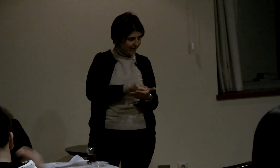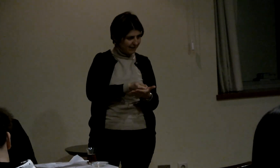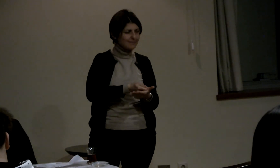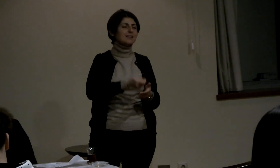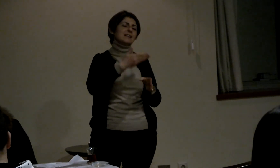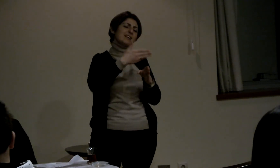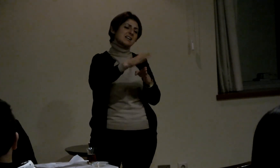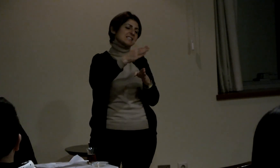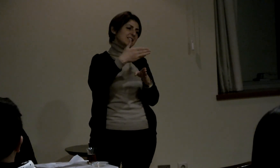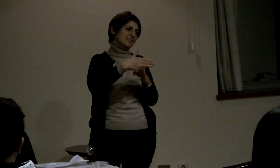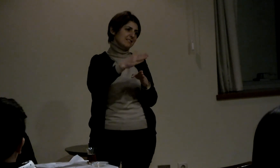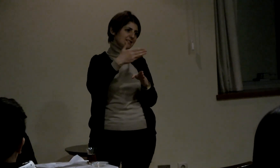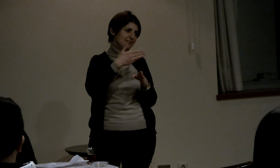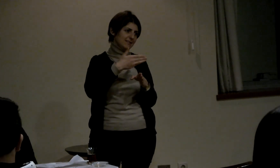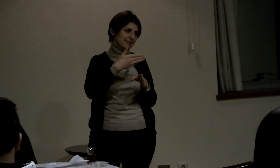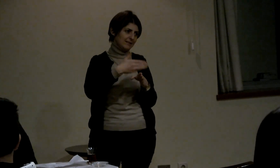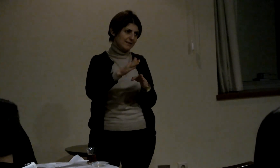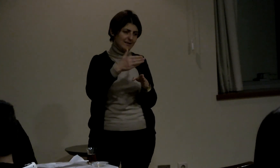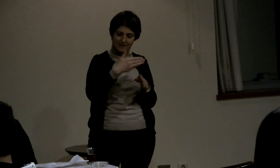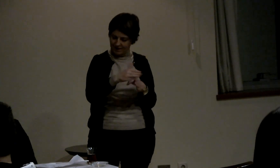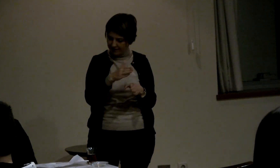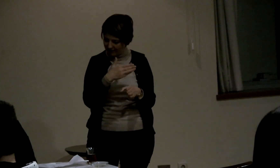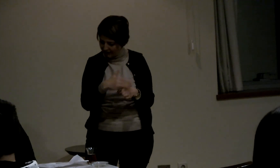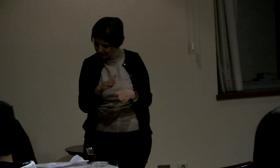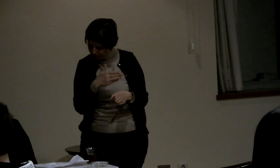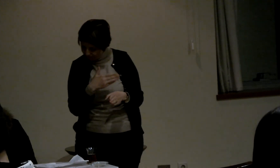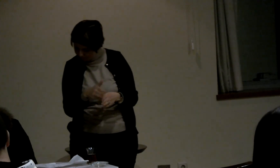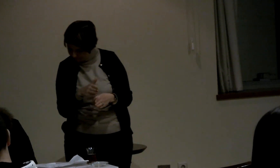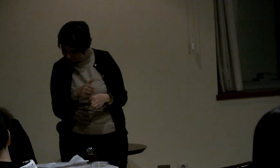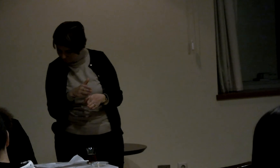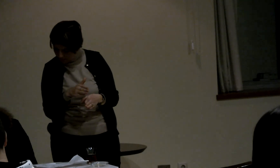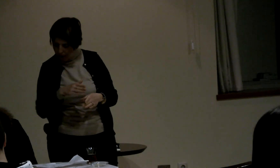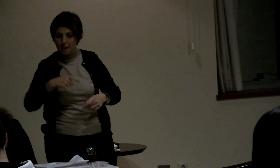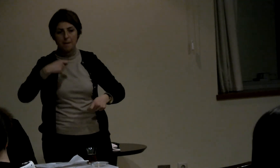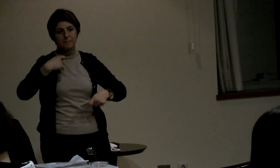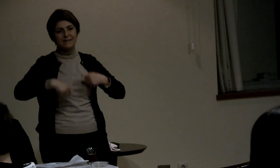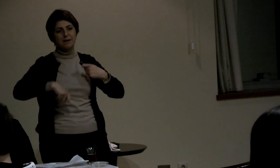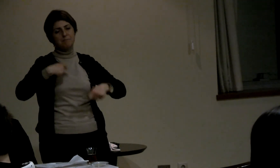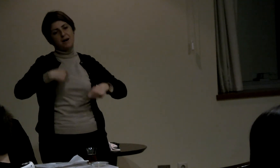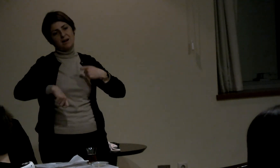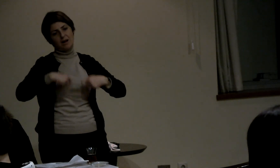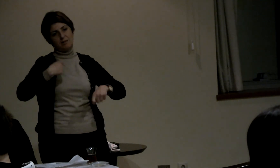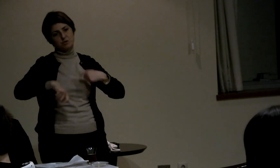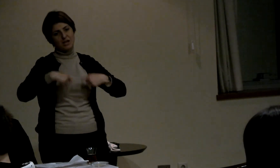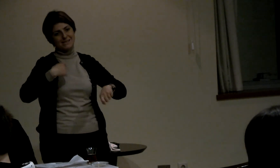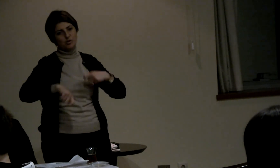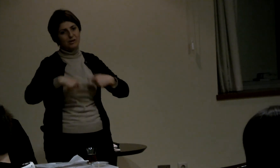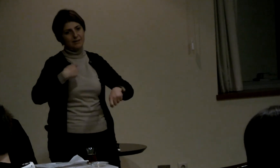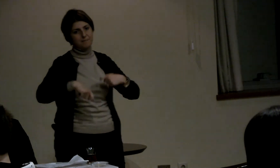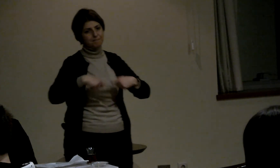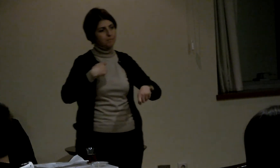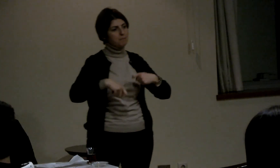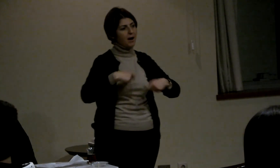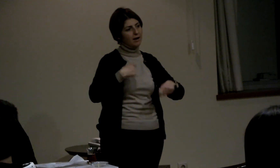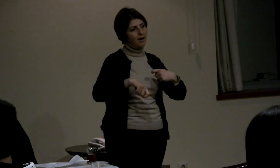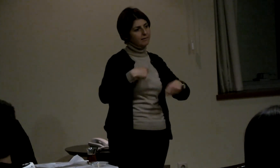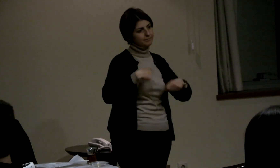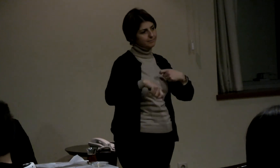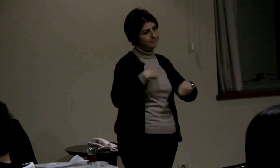Evet. Taksit. Aynen. Bir de banka kalmış en sonunda. Banka.